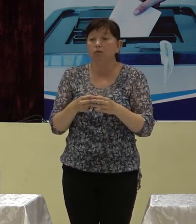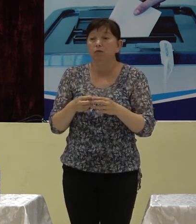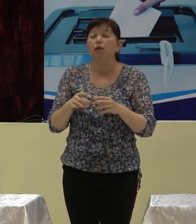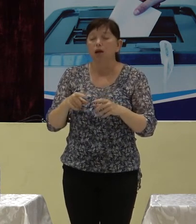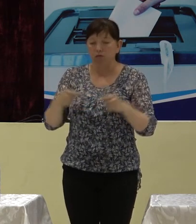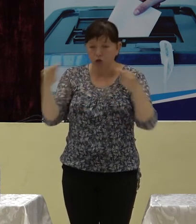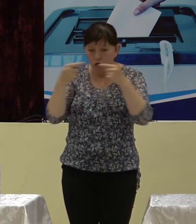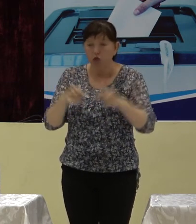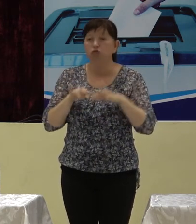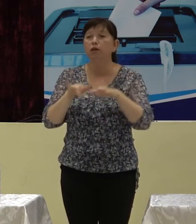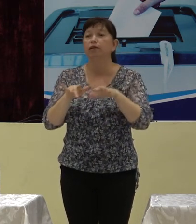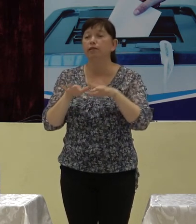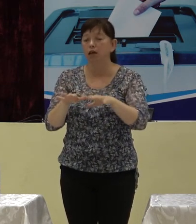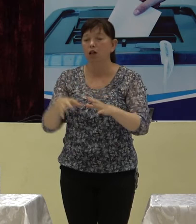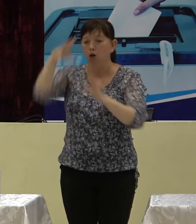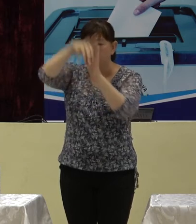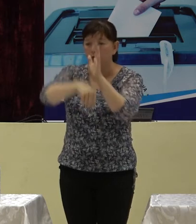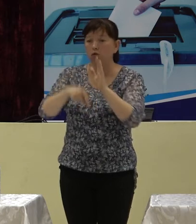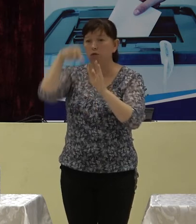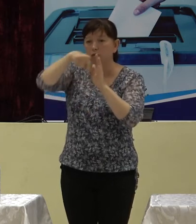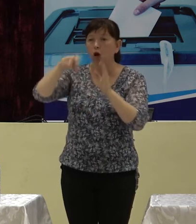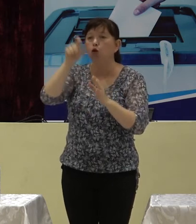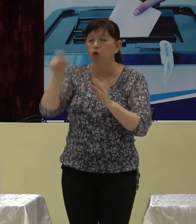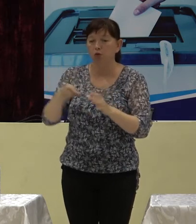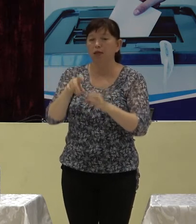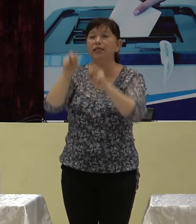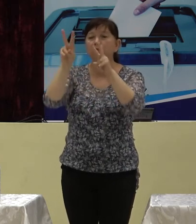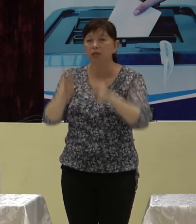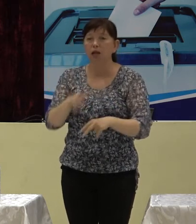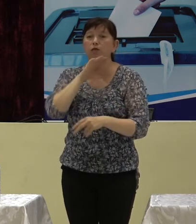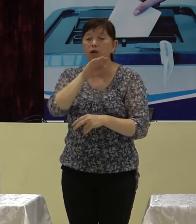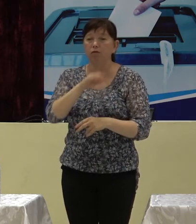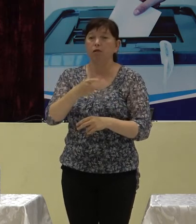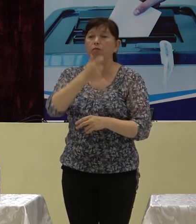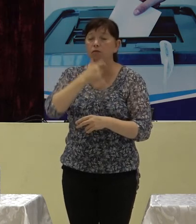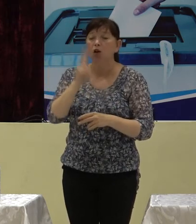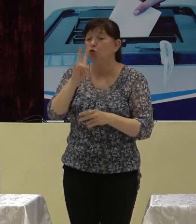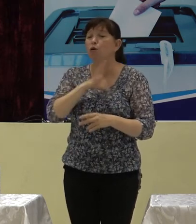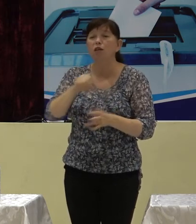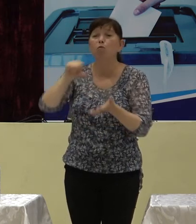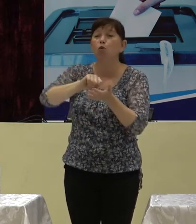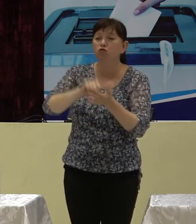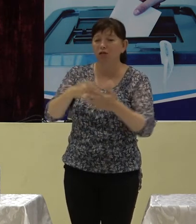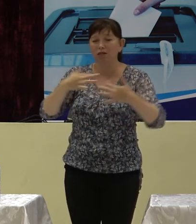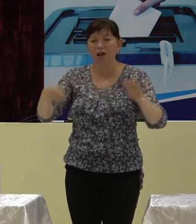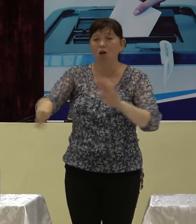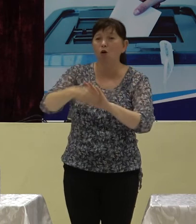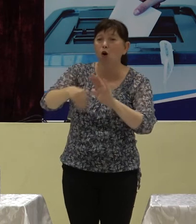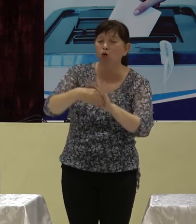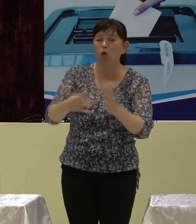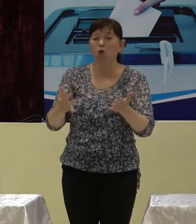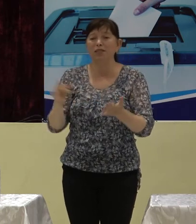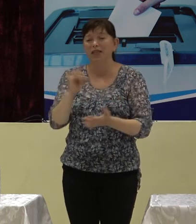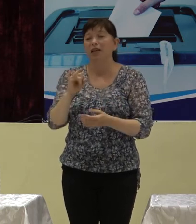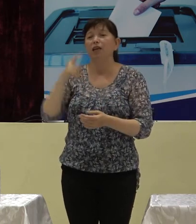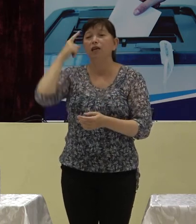faptelor concrete, formată din specialiști, din oameni onești, care nu au fost implicate în acte de corupție și